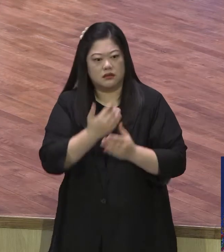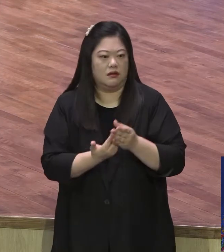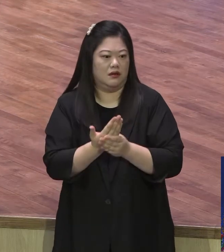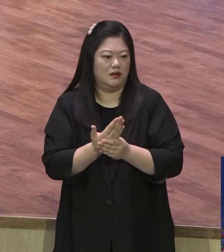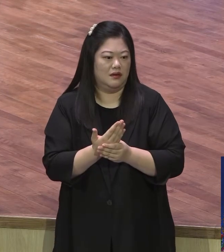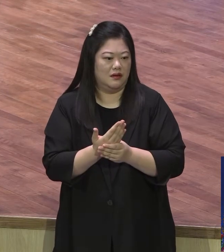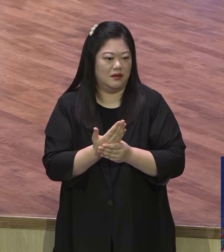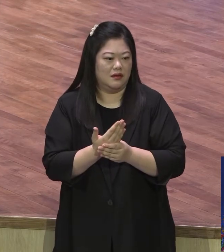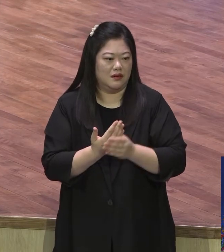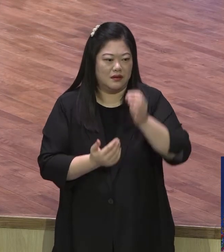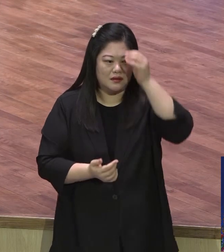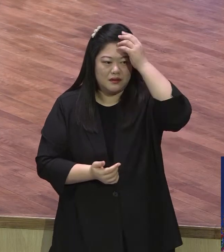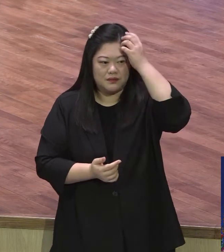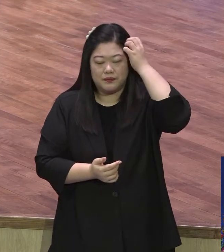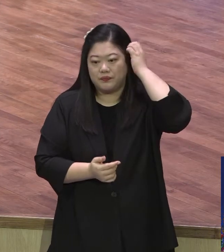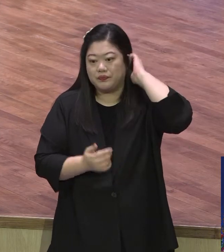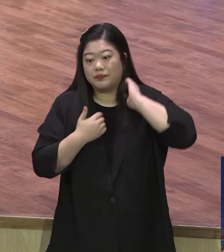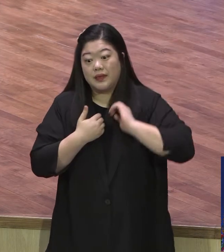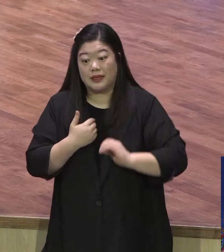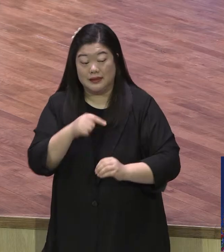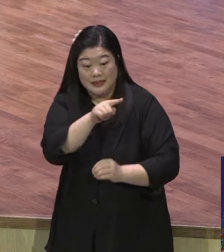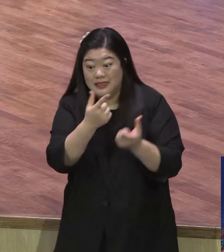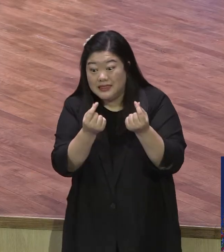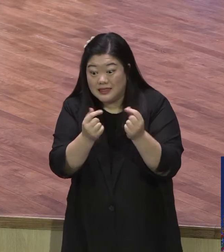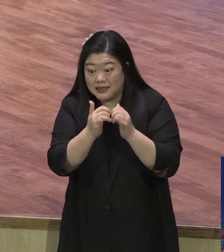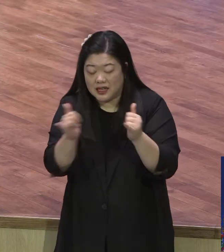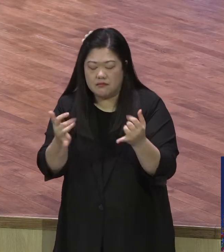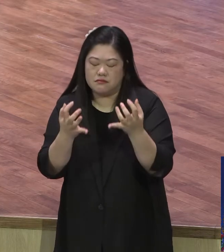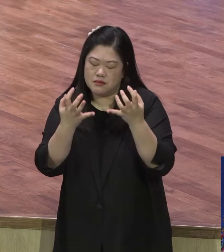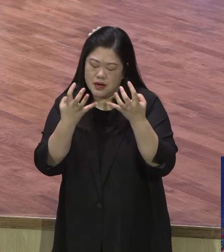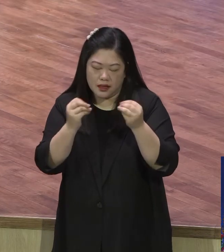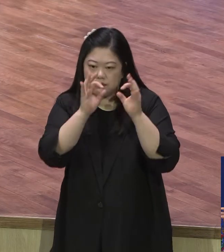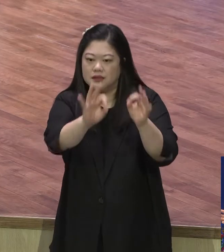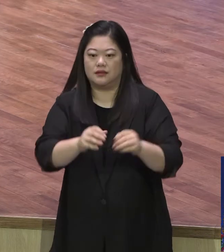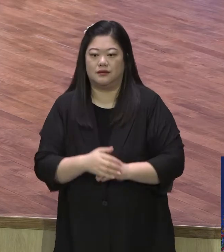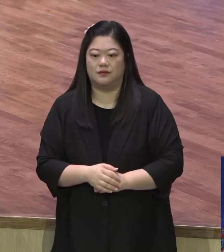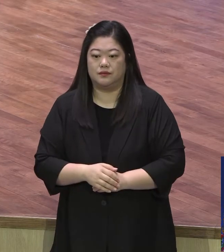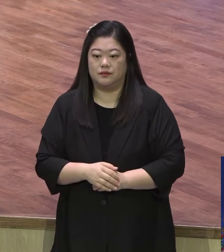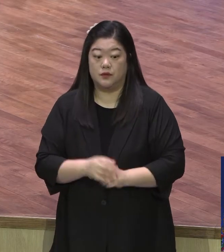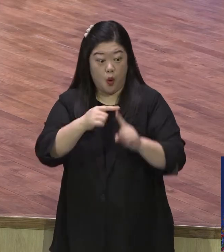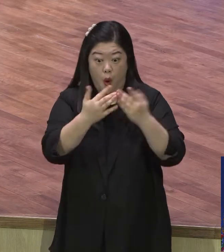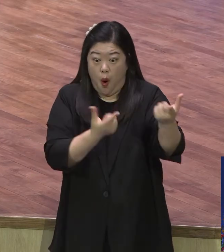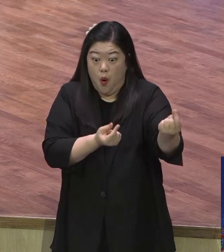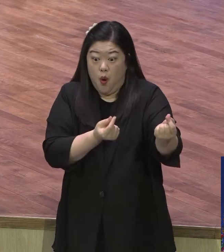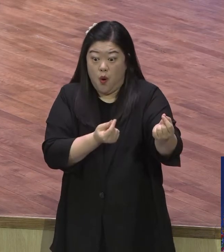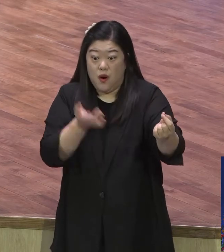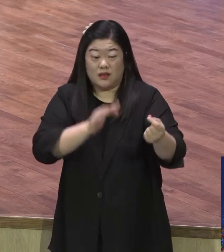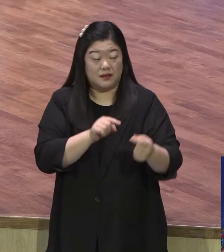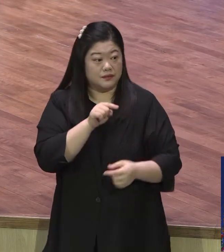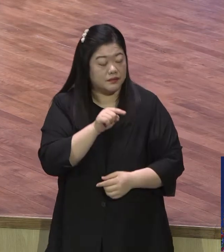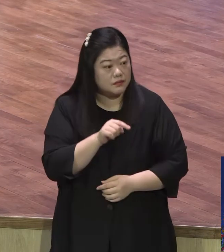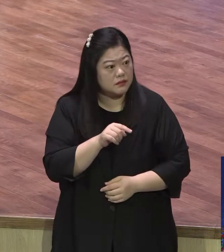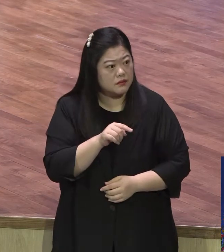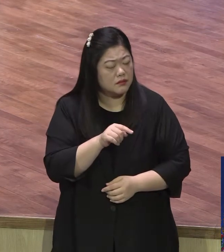그렇게 돼요. 나는 많이 봤다니까요. 교회 안에 있으면서 그래요. 방해해요. 방해해요.